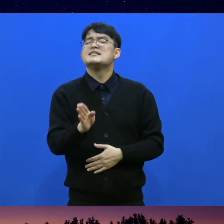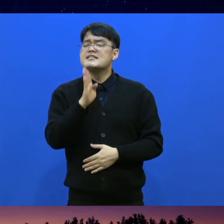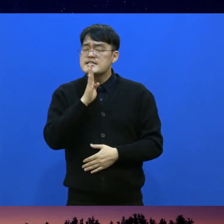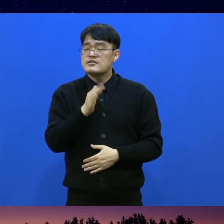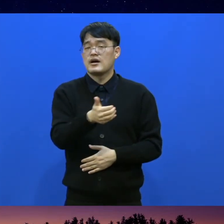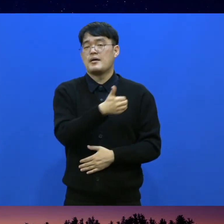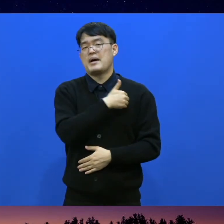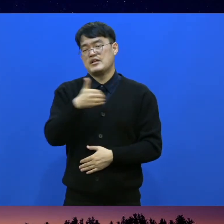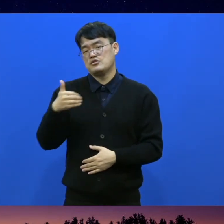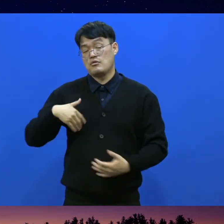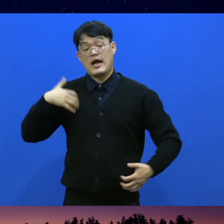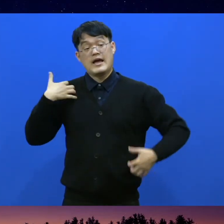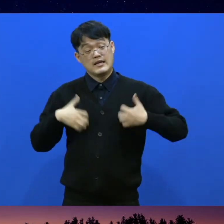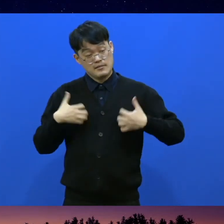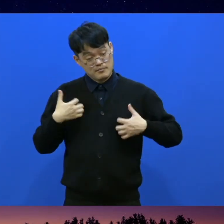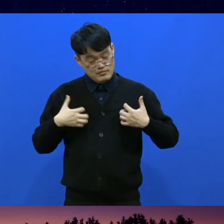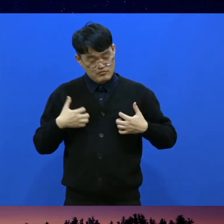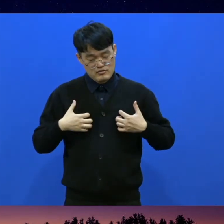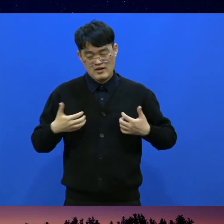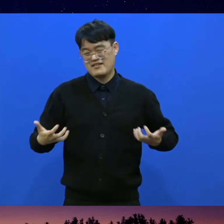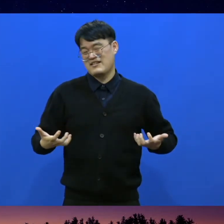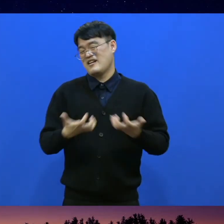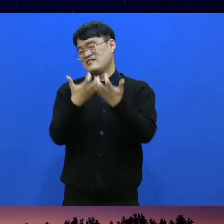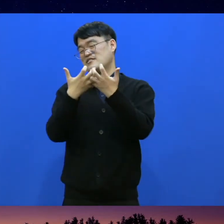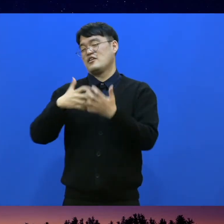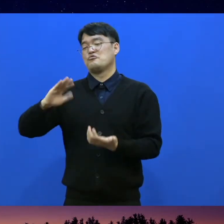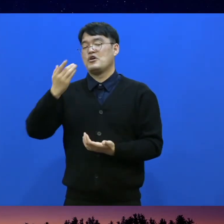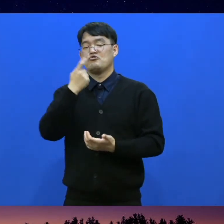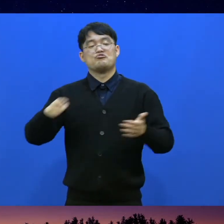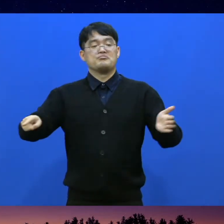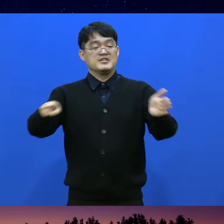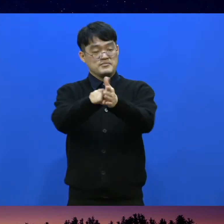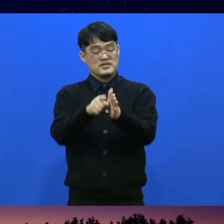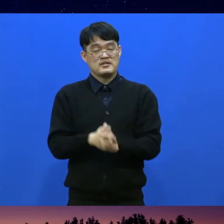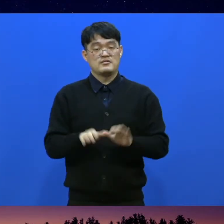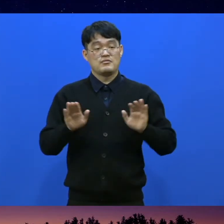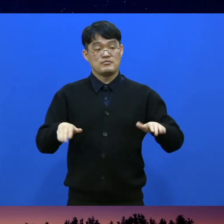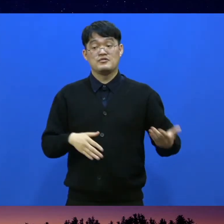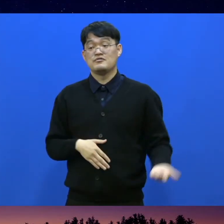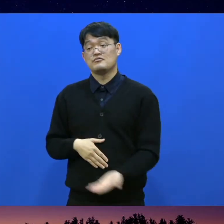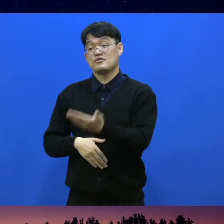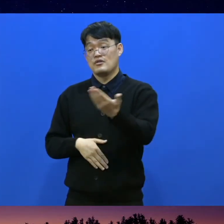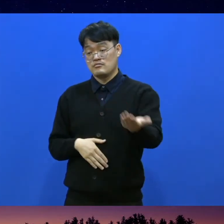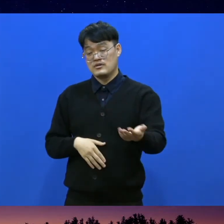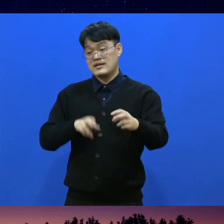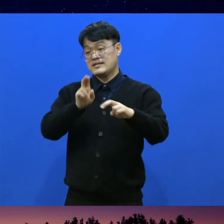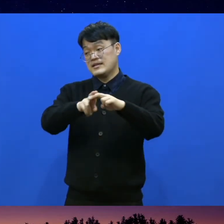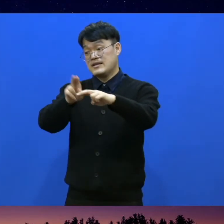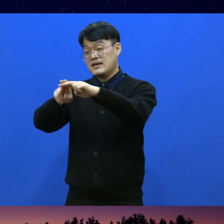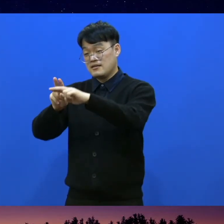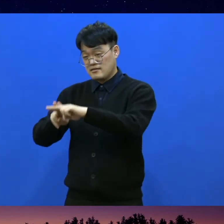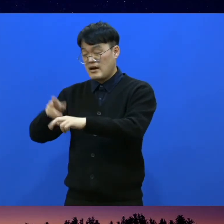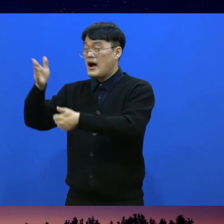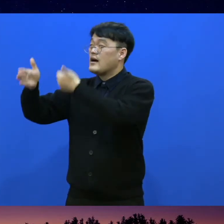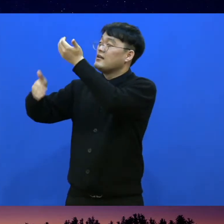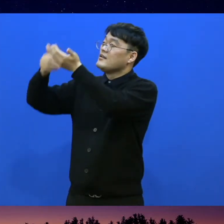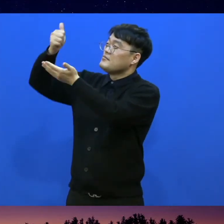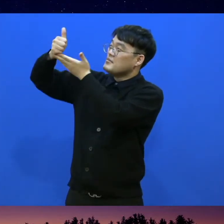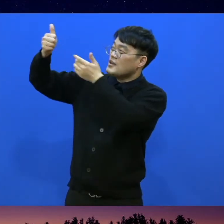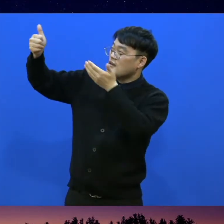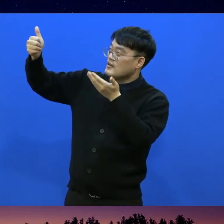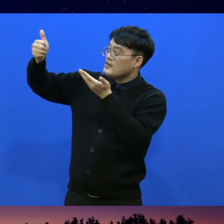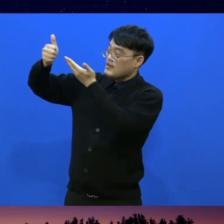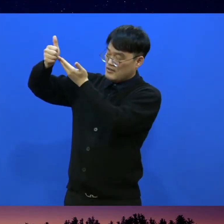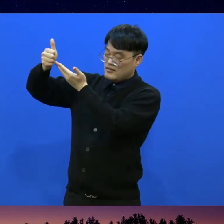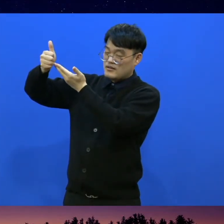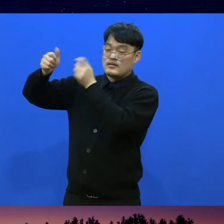만족과 기쁨과 즐거움으로 가득 차게 될 줄로 믿습니다. 오늘 여러분들 자리에서 그분에게 나아가 그분을